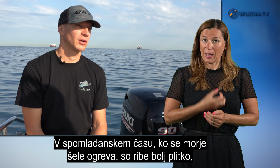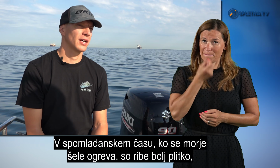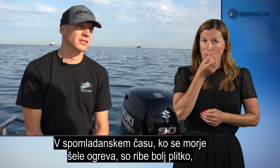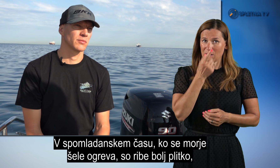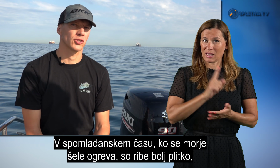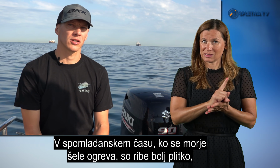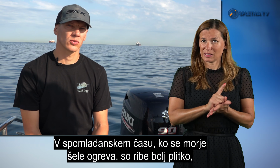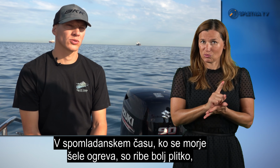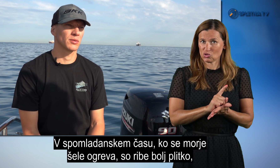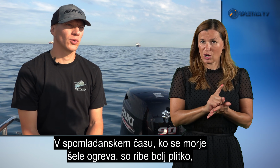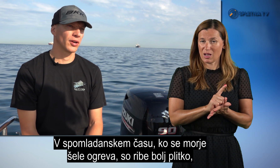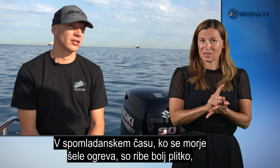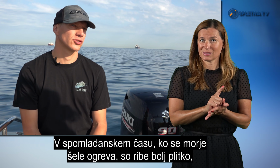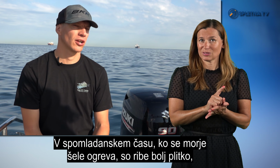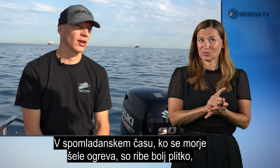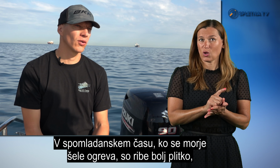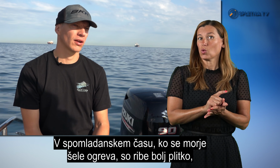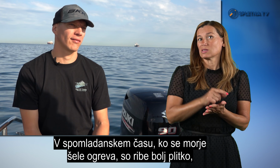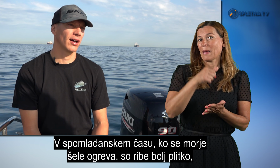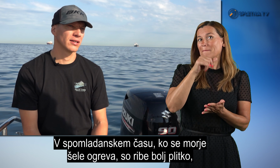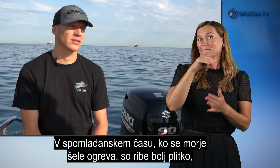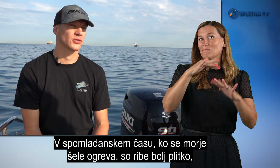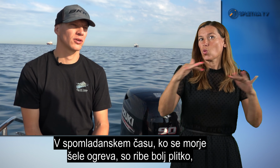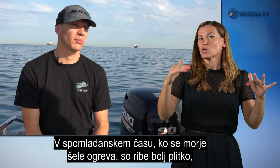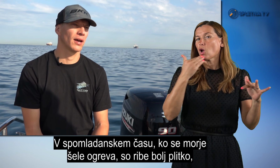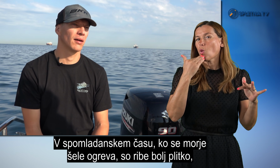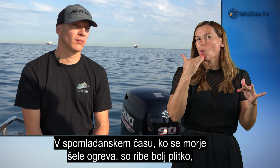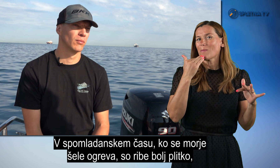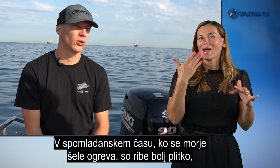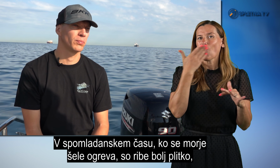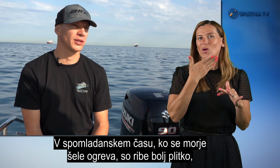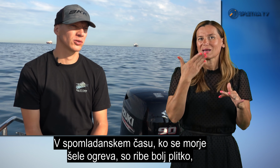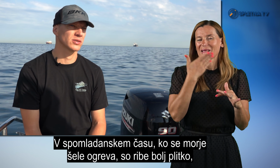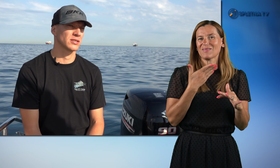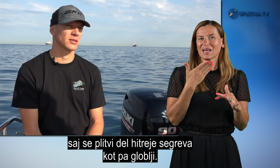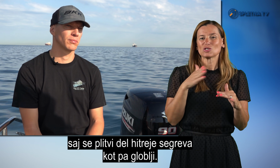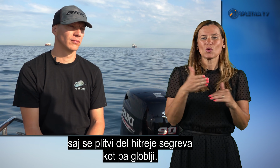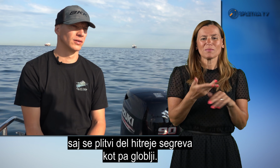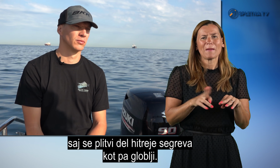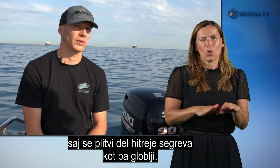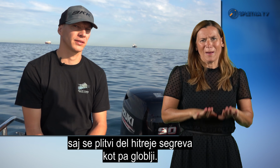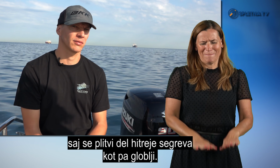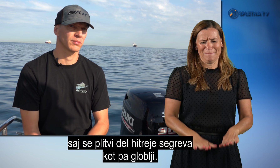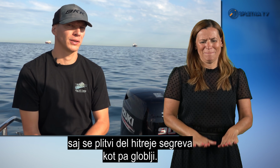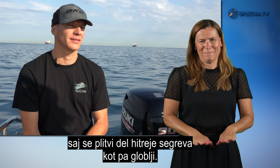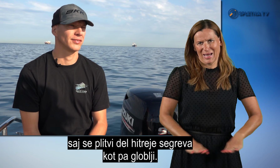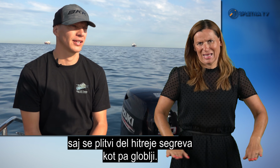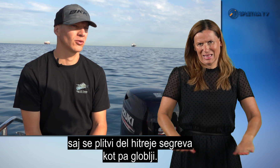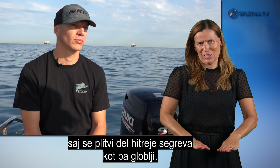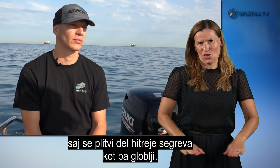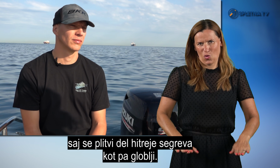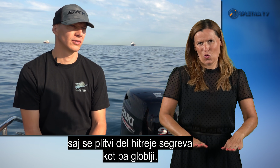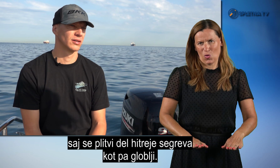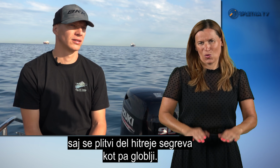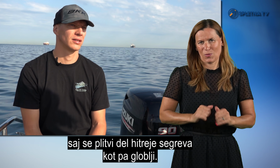V spomladanskem času, ko se morje šele ogreva, so ribe bolj plitko, saj se plitvi